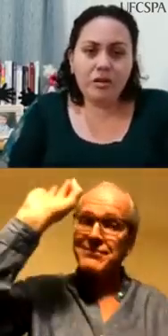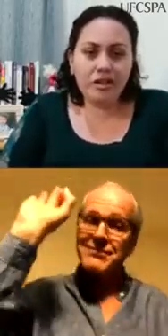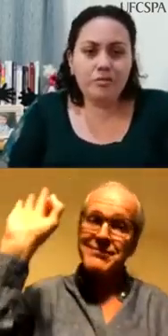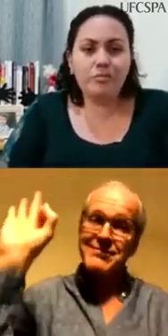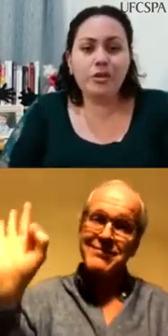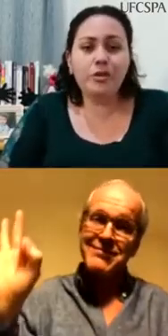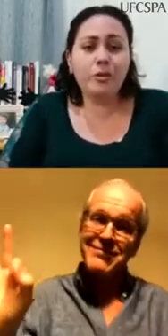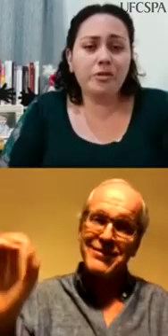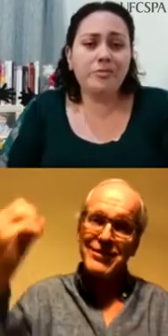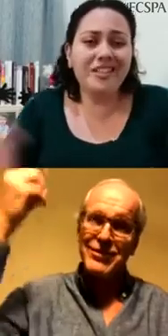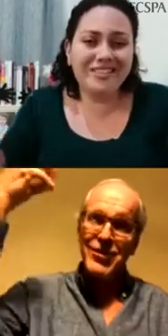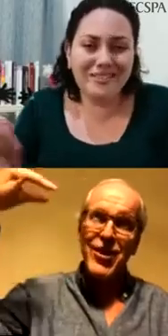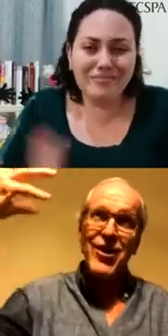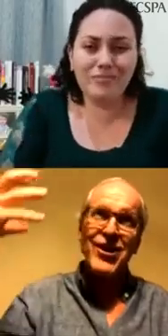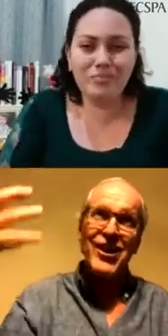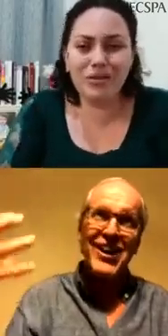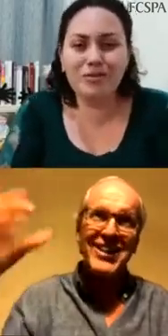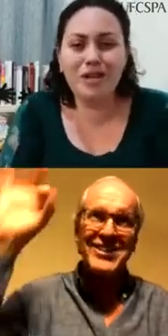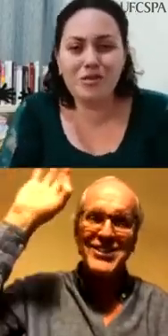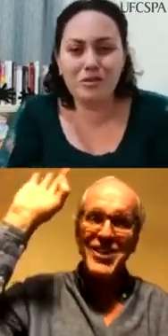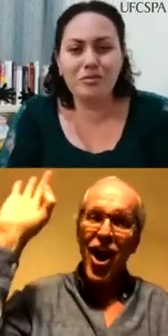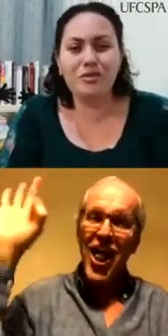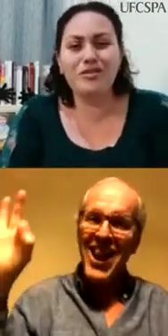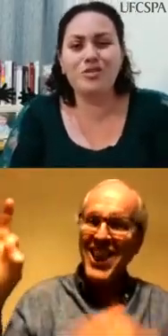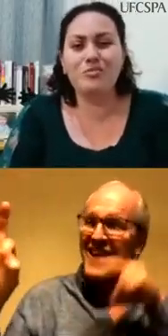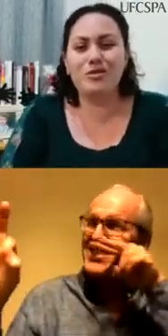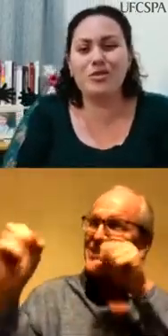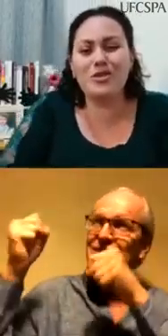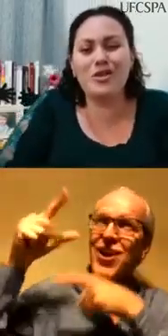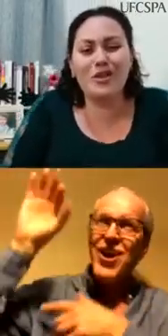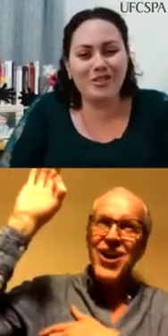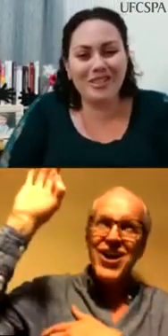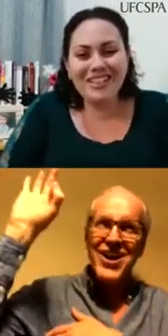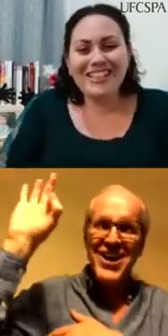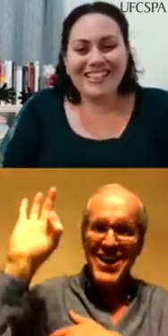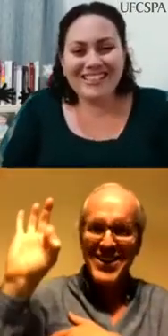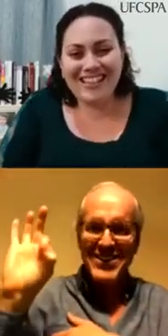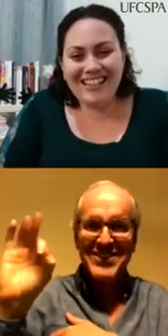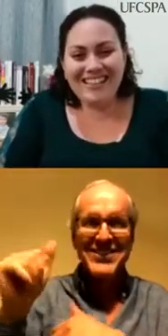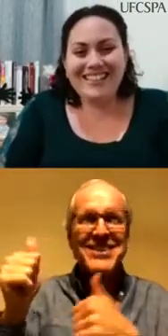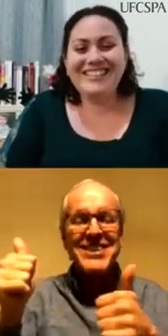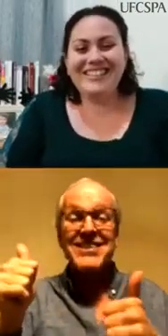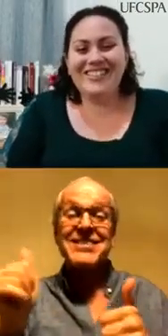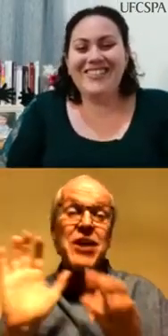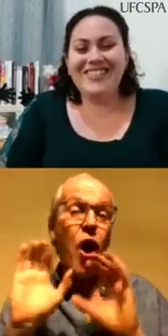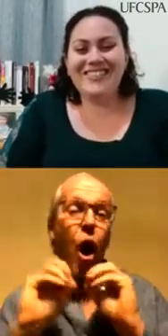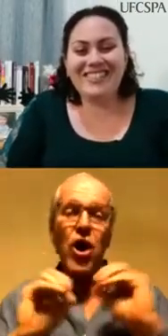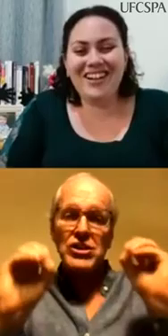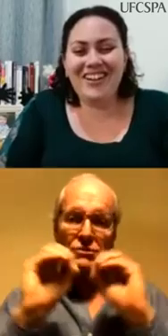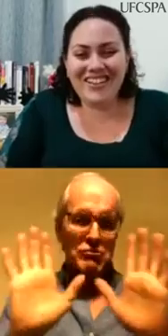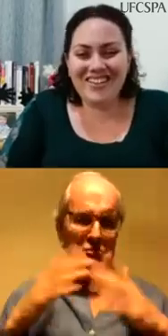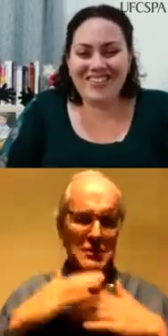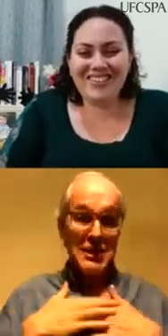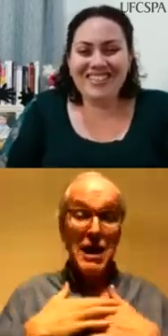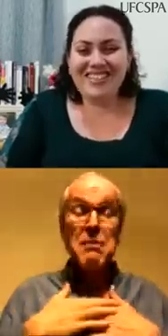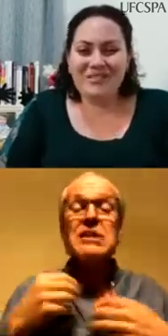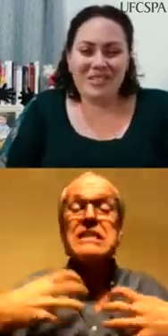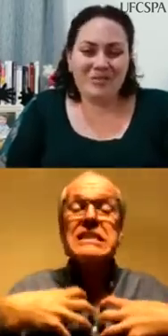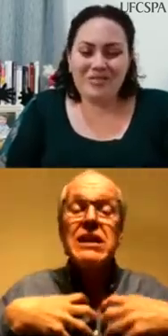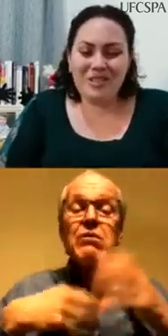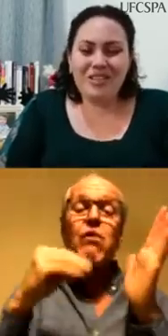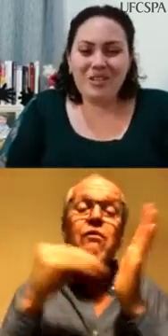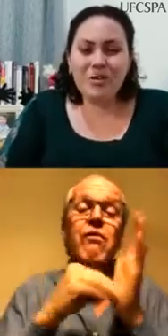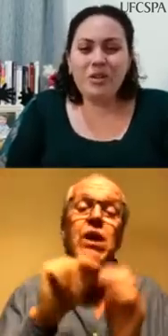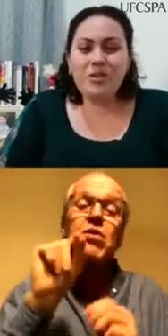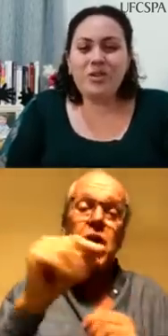caminho tá ótimo, porque eu moro perto do gasômetro, eu vejo o pôr do sol, né? Então, para mim tá ótimo. Então,